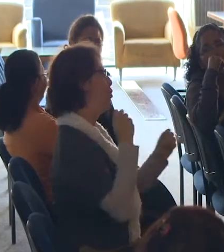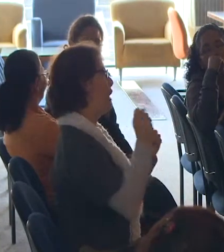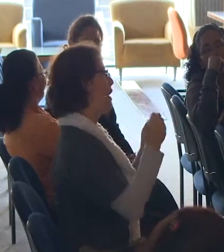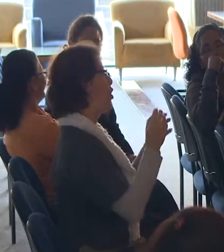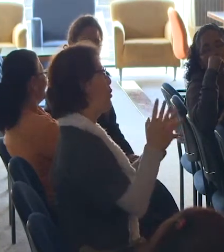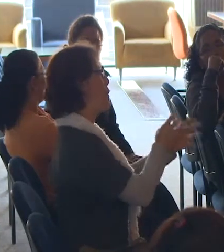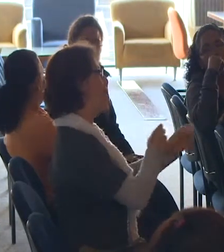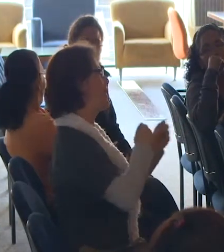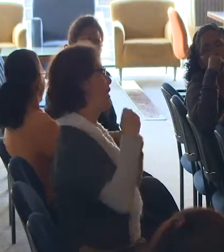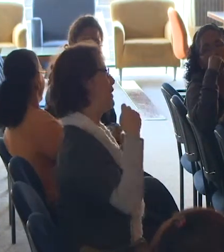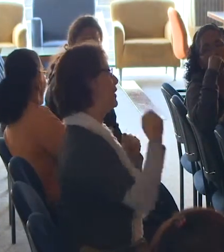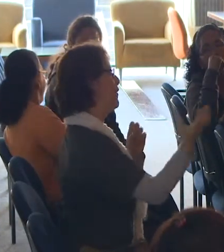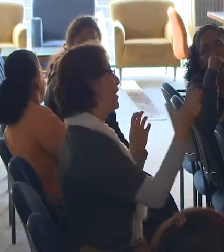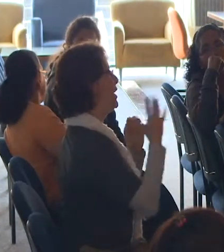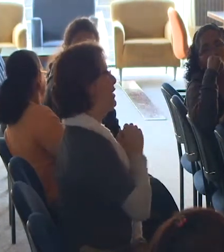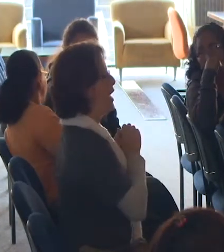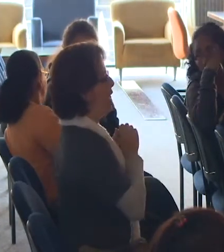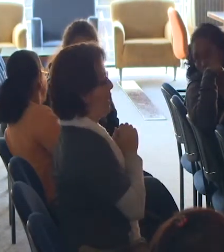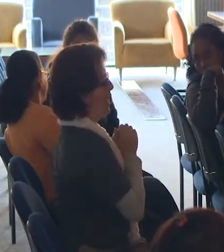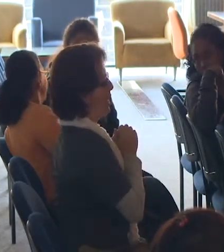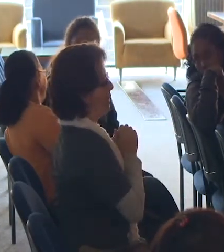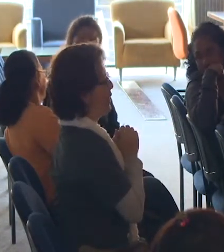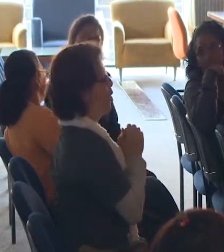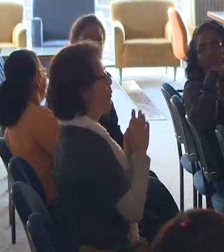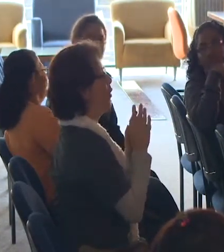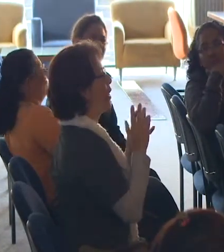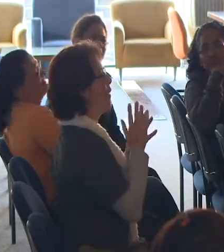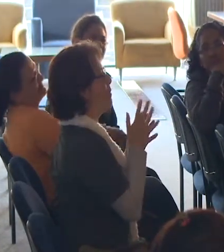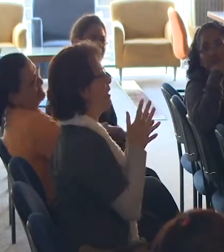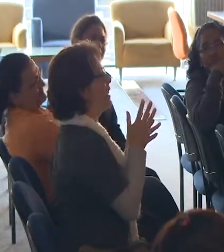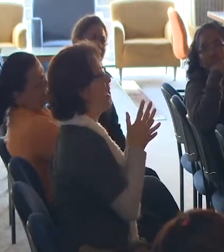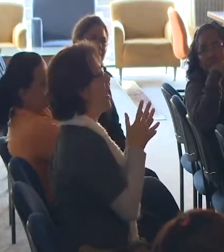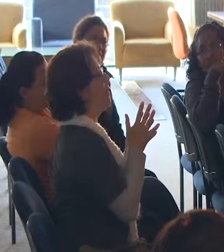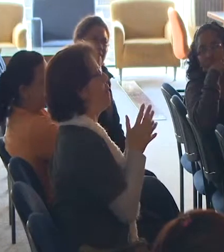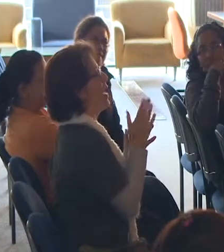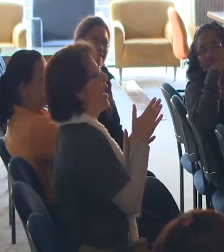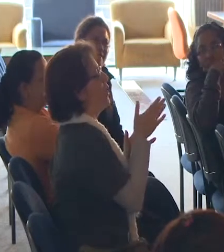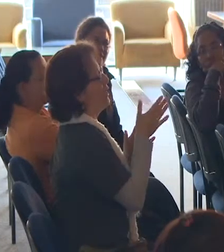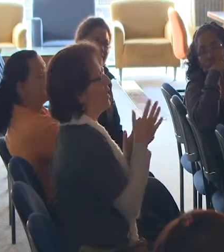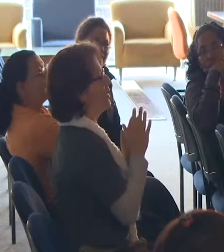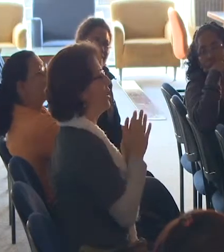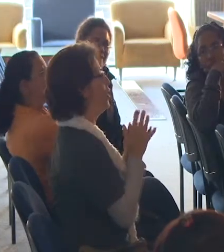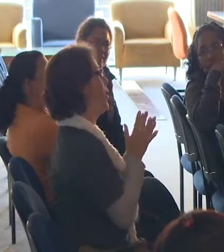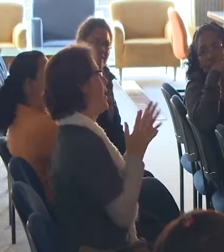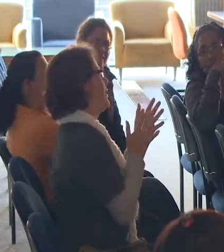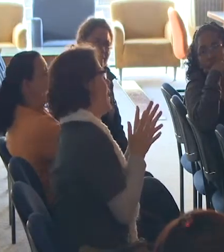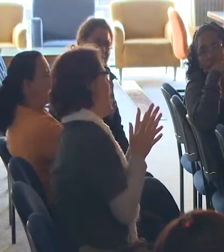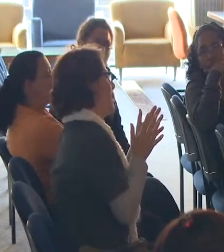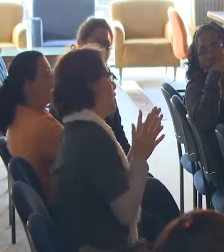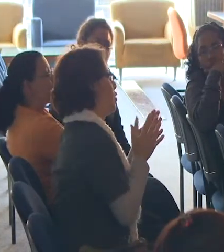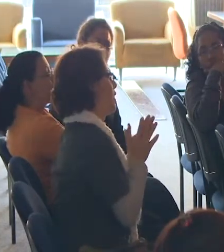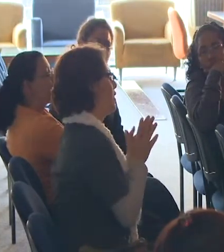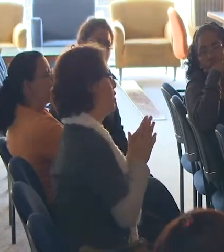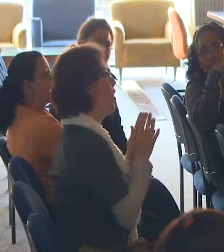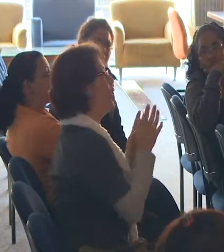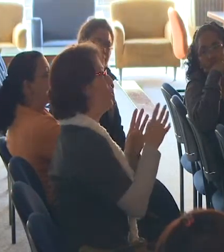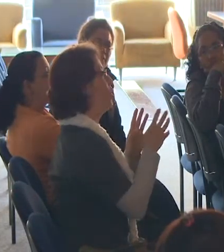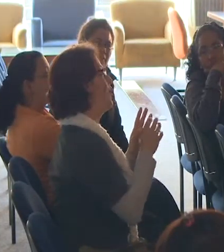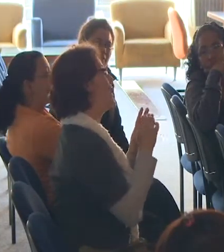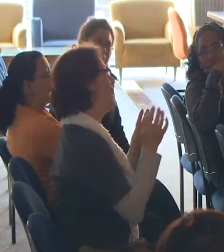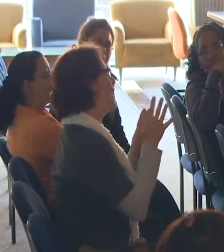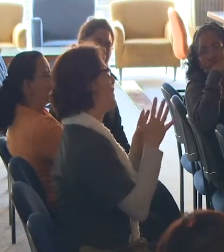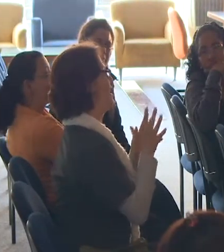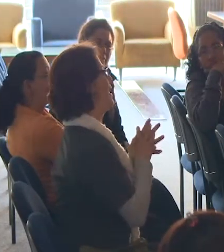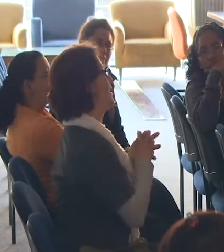una manera natural, cómo pueden hacer esta transferencia a la casa. Porque va más allá de venga, hago este ejercicio, venga, haga este otro